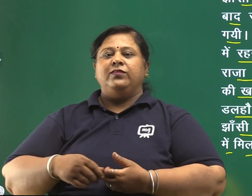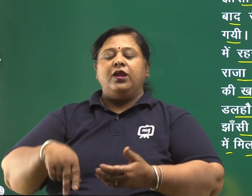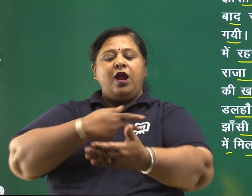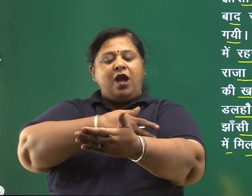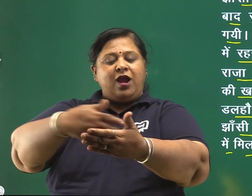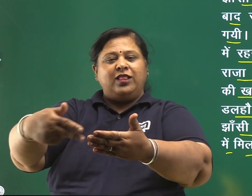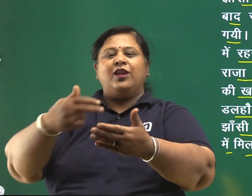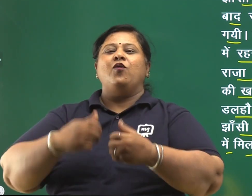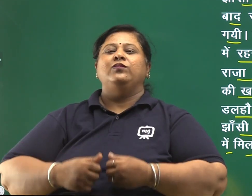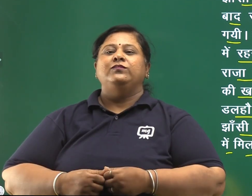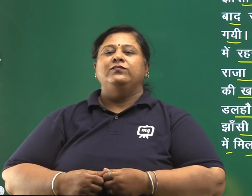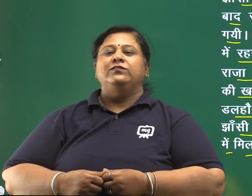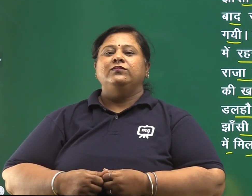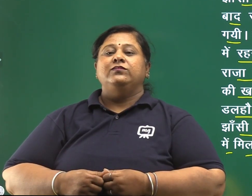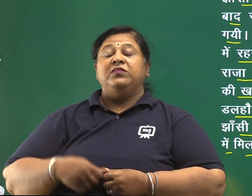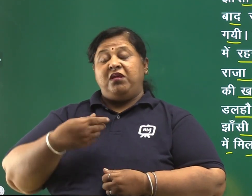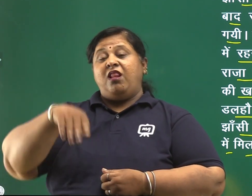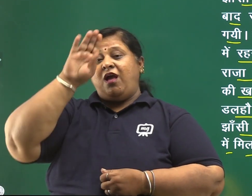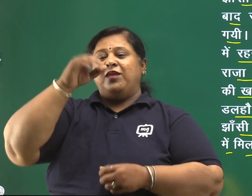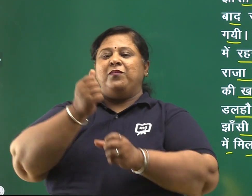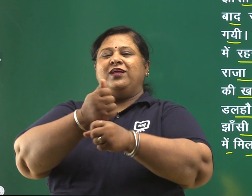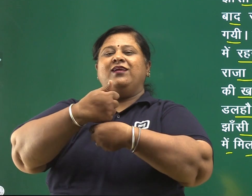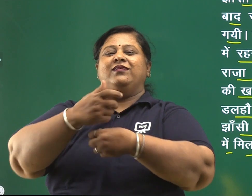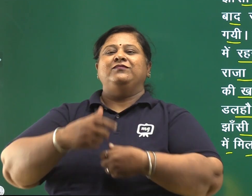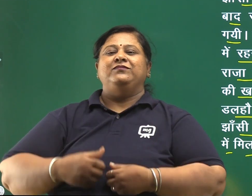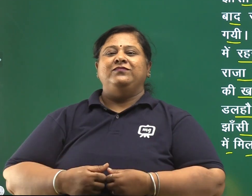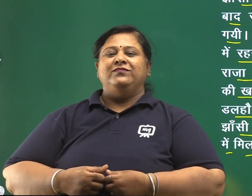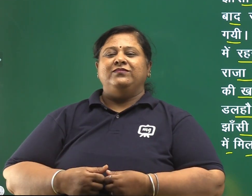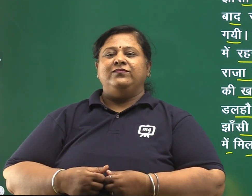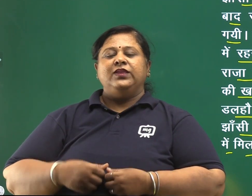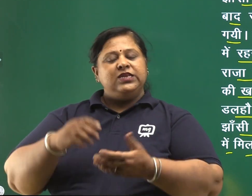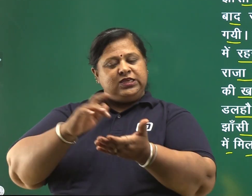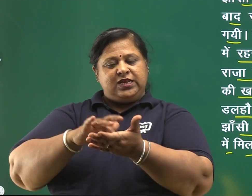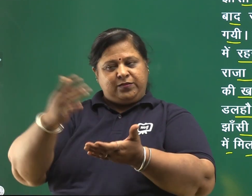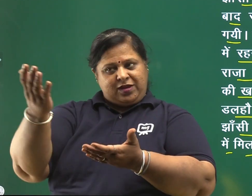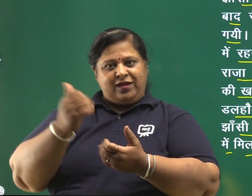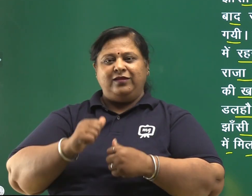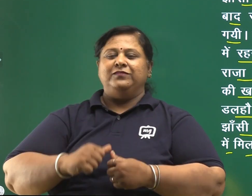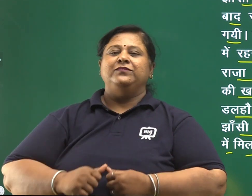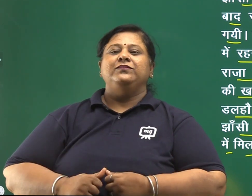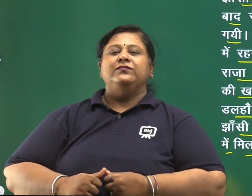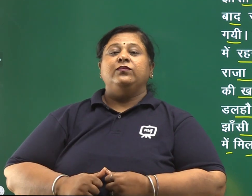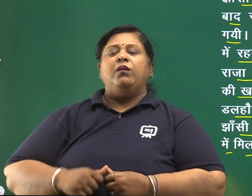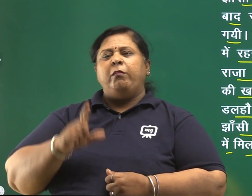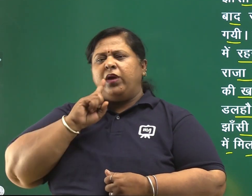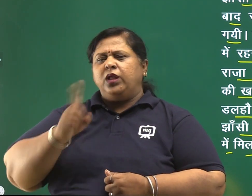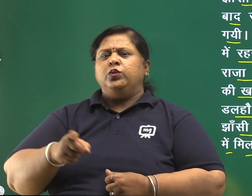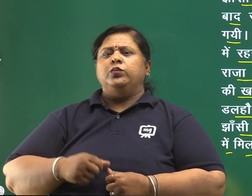गंगाधर राव की रानी बनकर झांसी में आई,